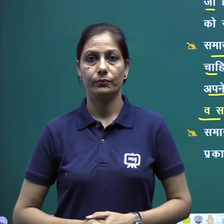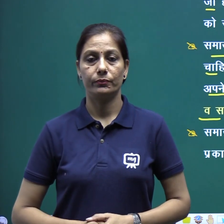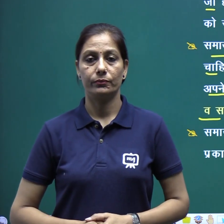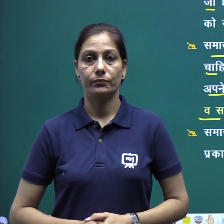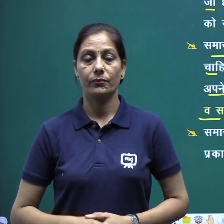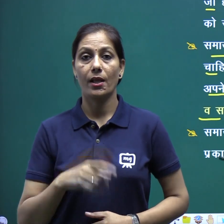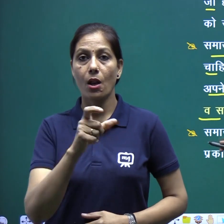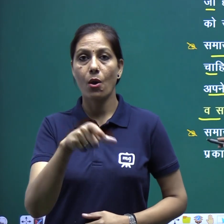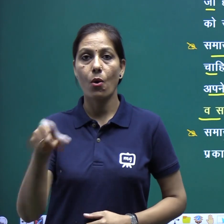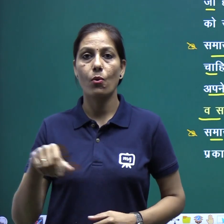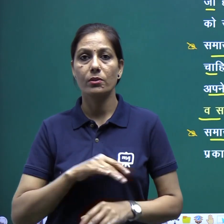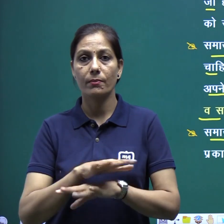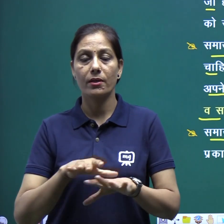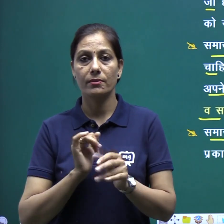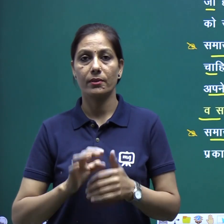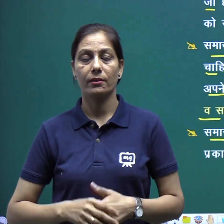समाज में